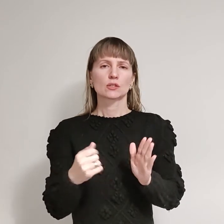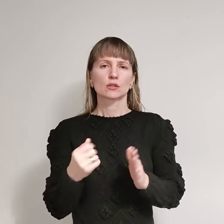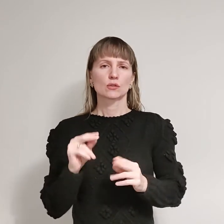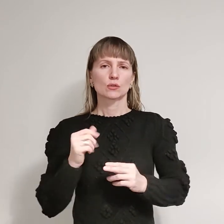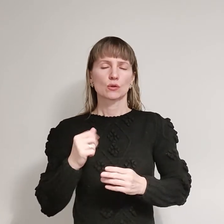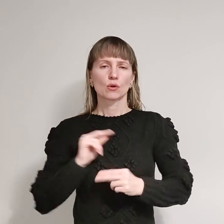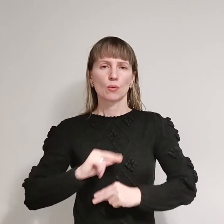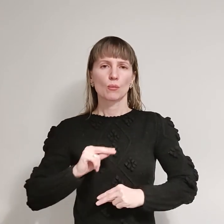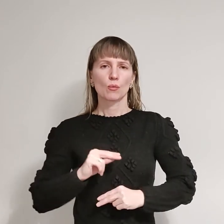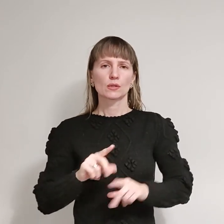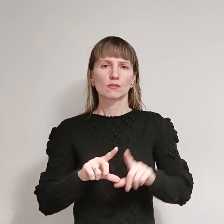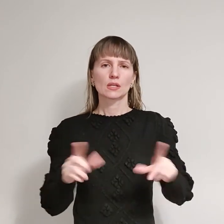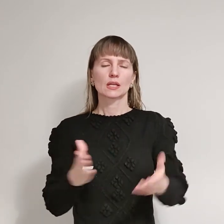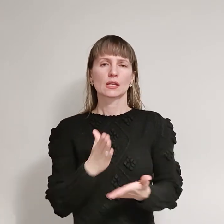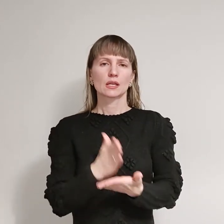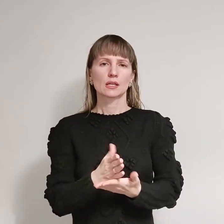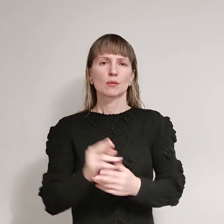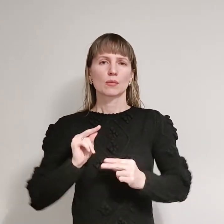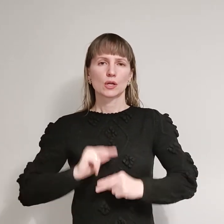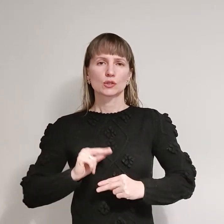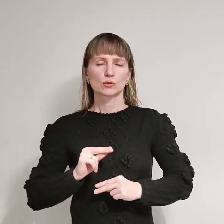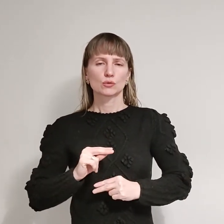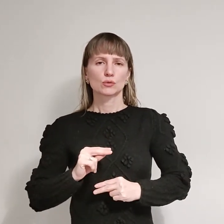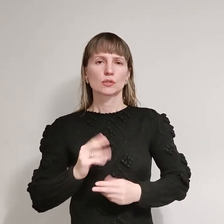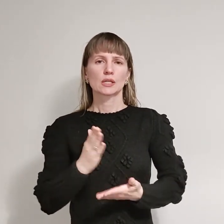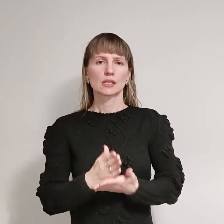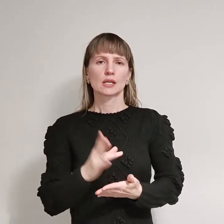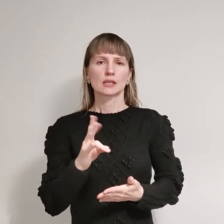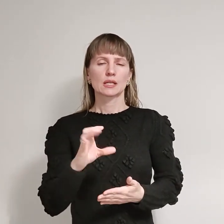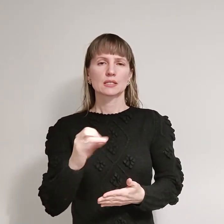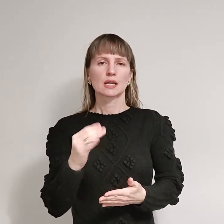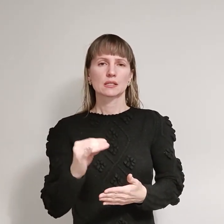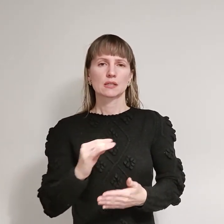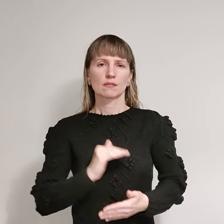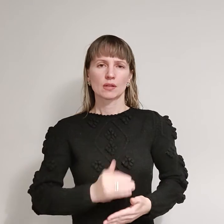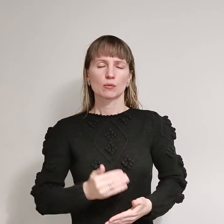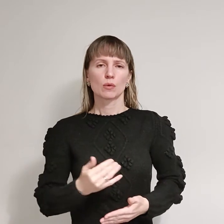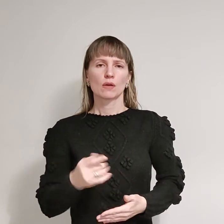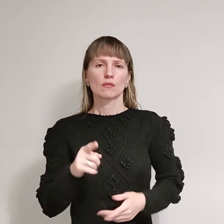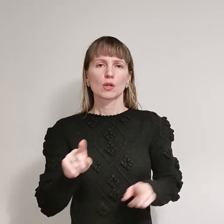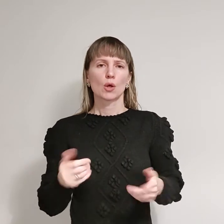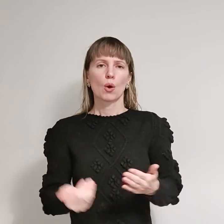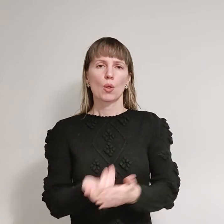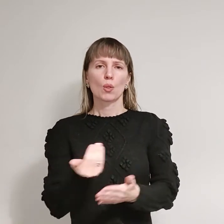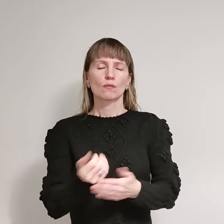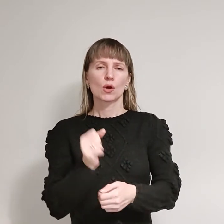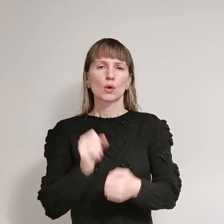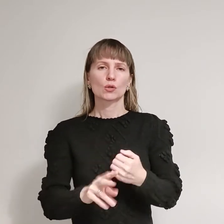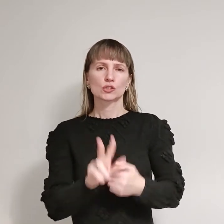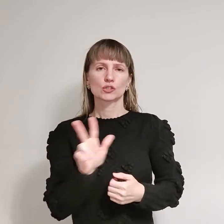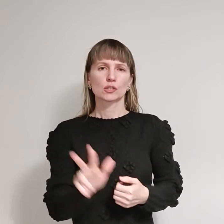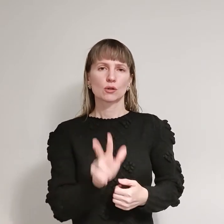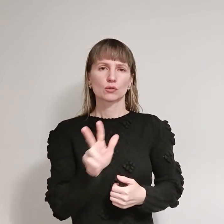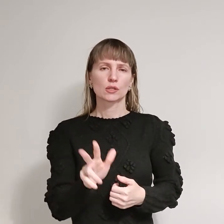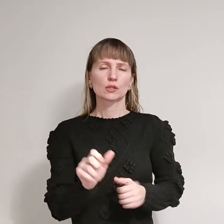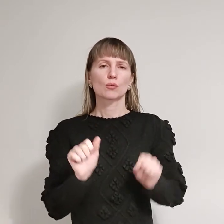роботи відділення, які відділення працюють, є на сайті компанії. Він оновлюється кожні 3 години. Можна і